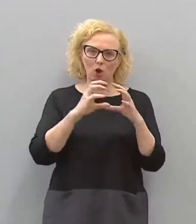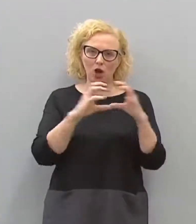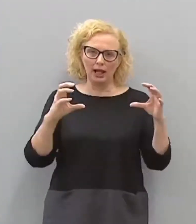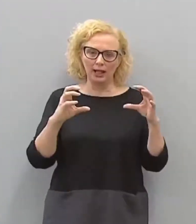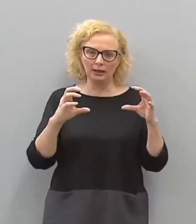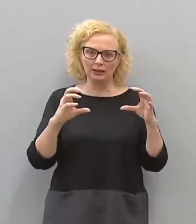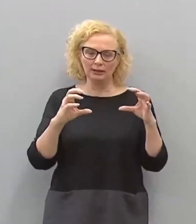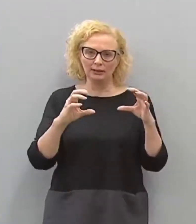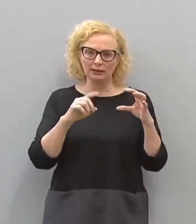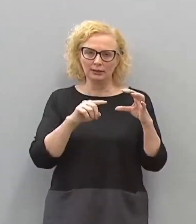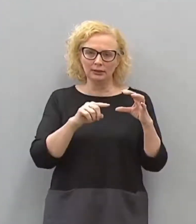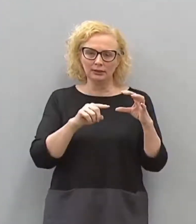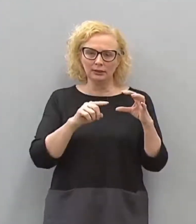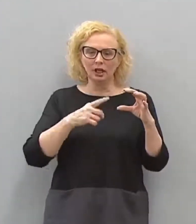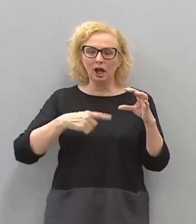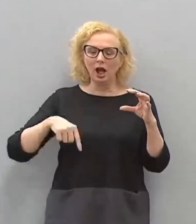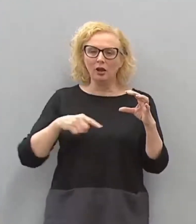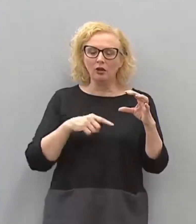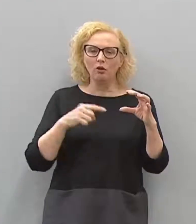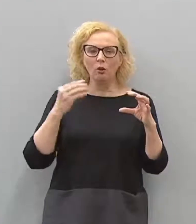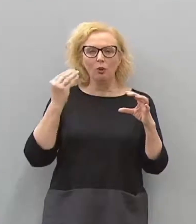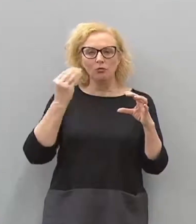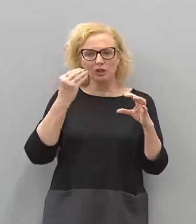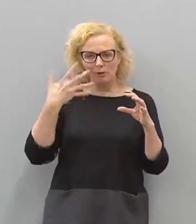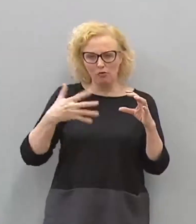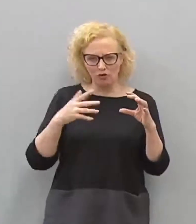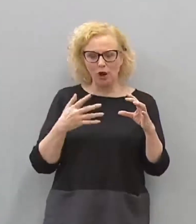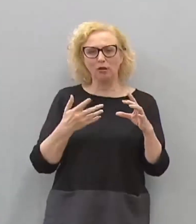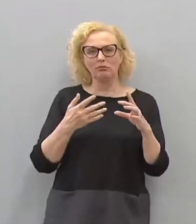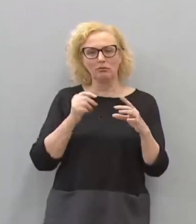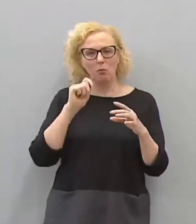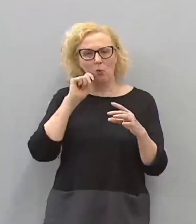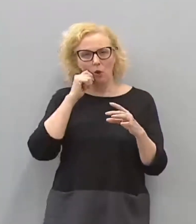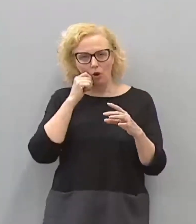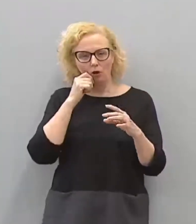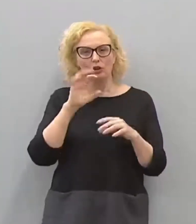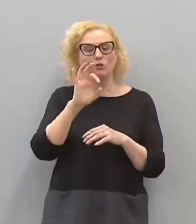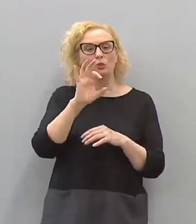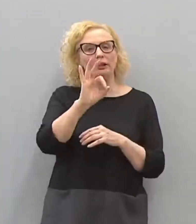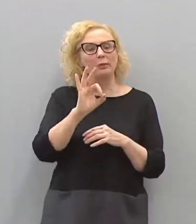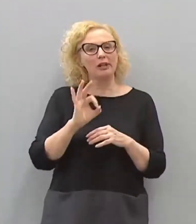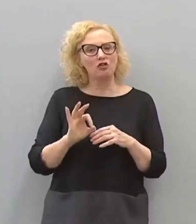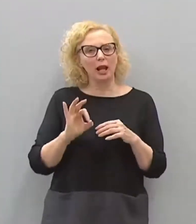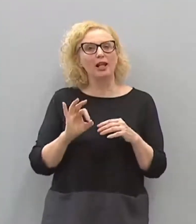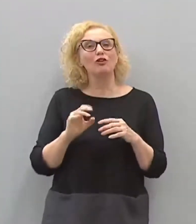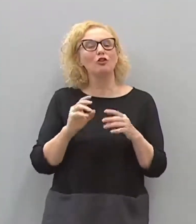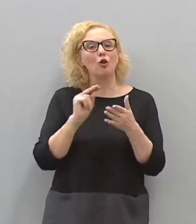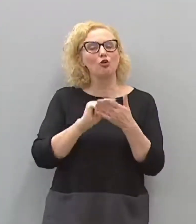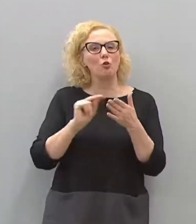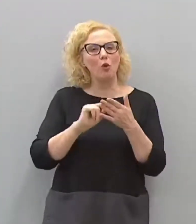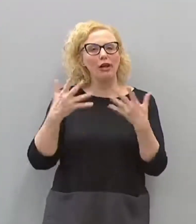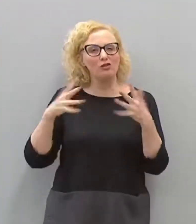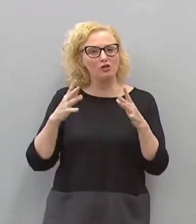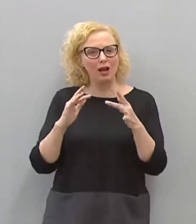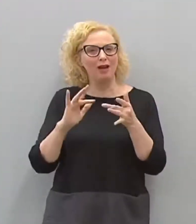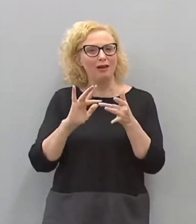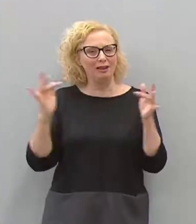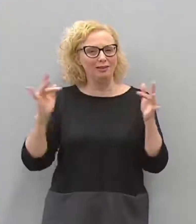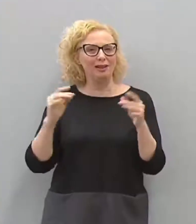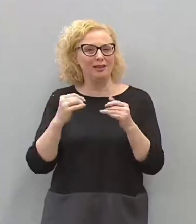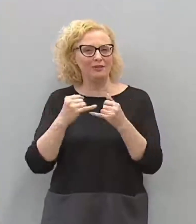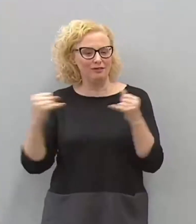partiamo da una situazione diciamo buona per cui ci sono 50 per cento delle degli istituti scolastici sono già collegati in fibra però con